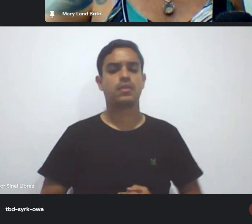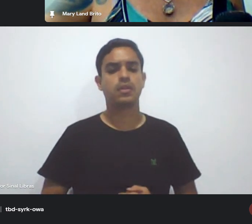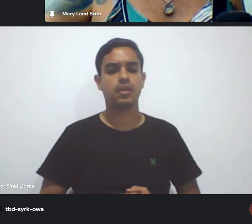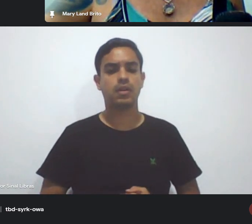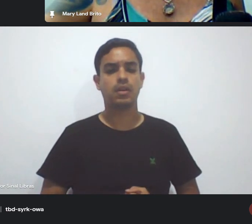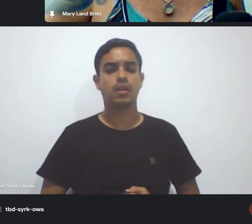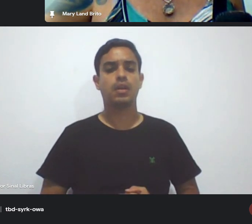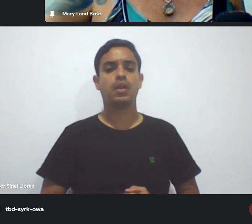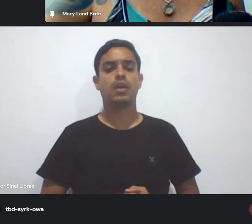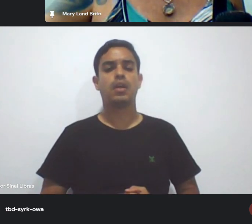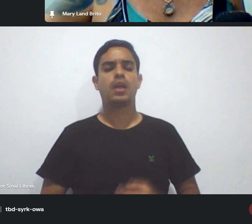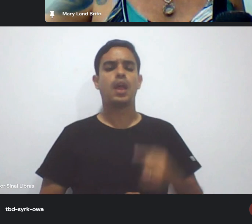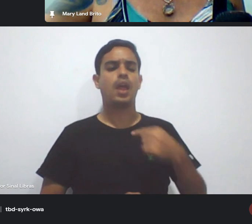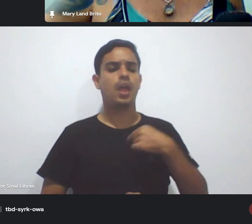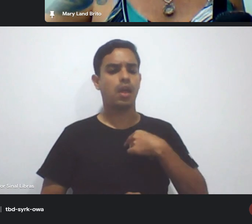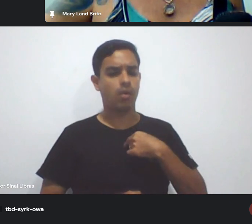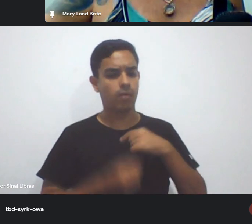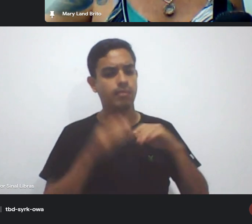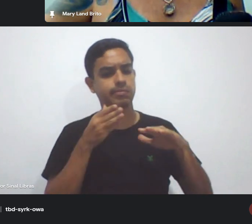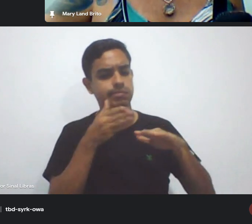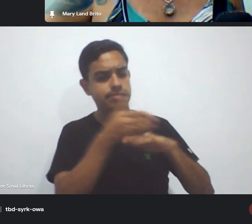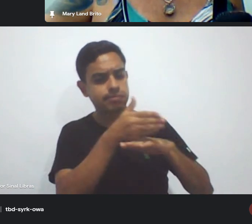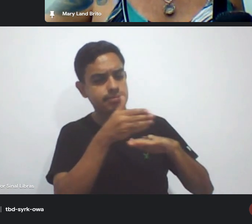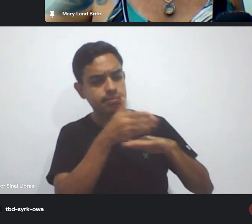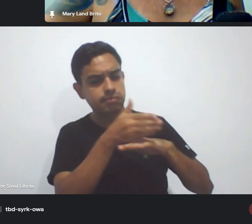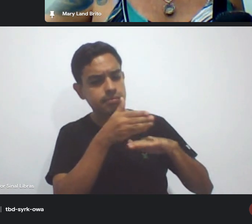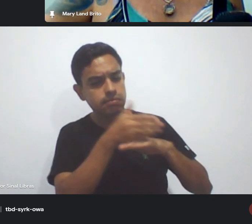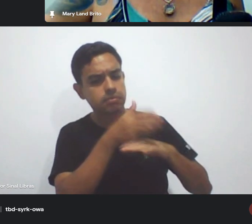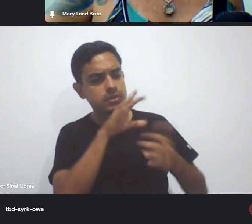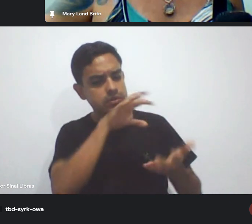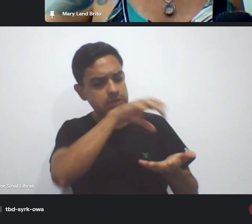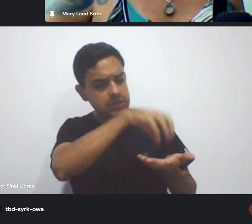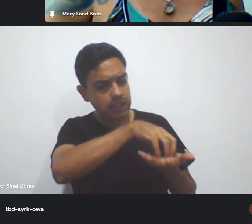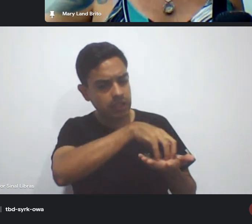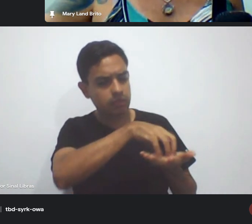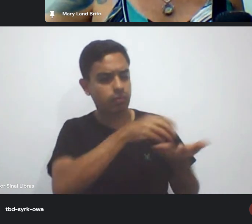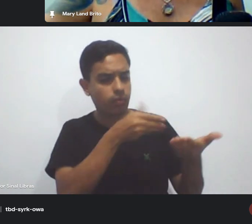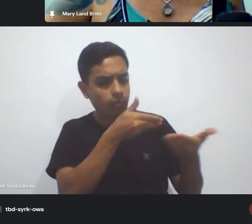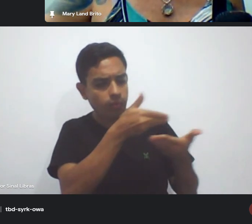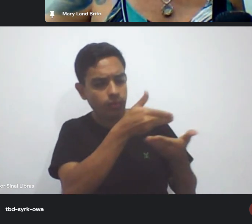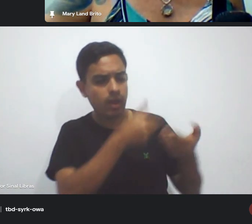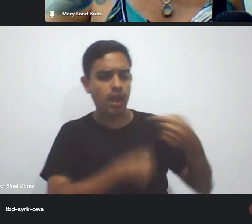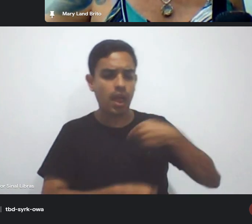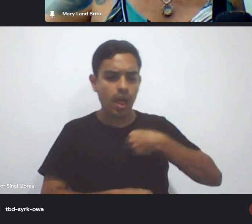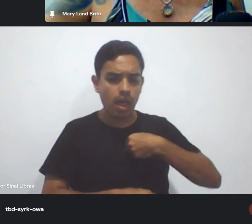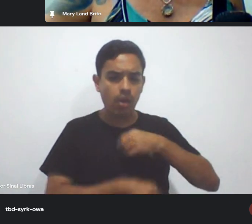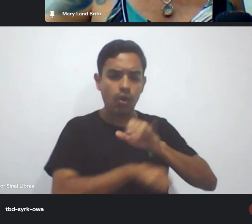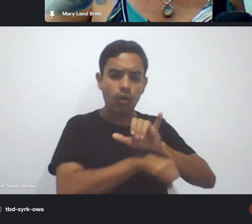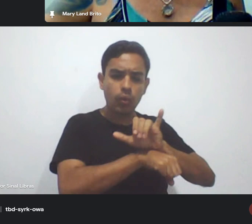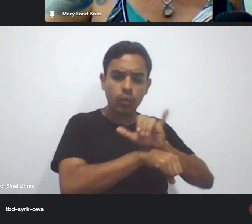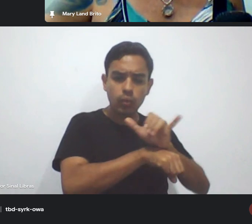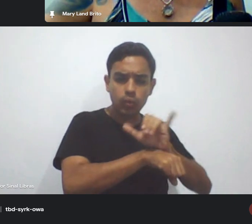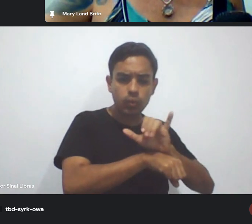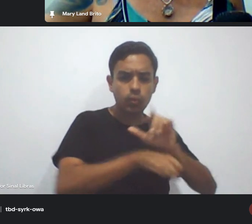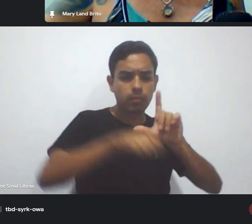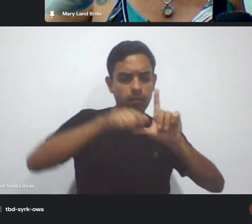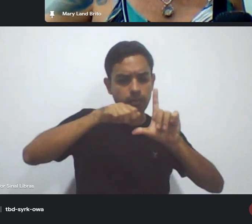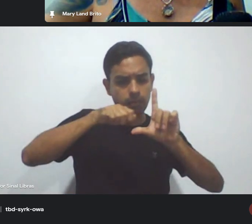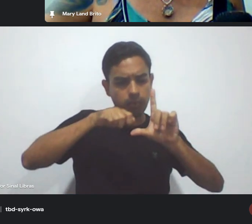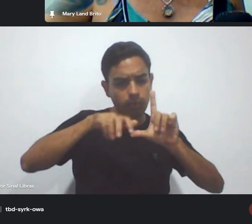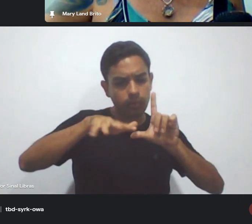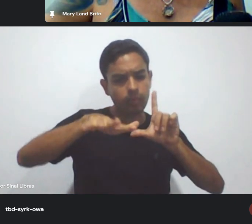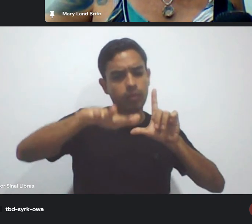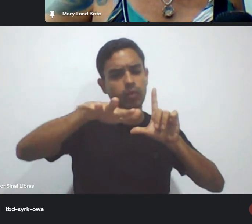Conviva do centro de convivência. Como eu disse, sou youtuber e influencer. Eu tenho um canal